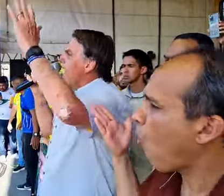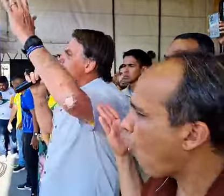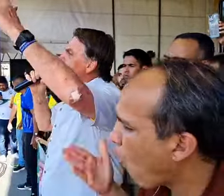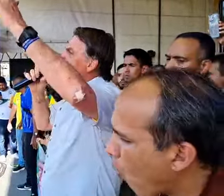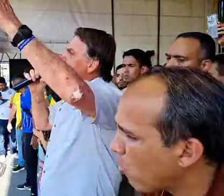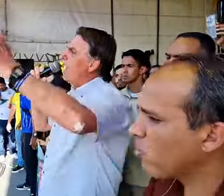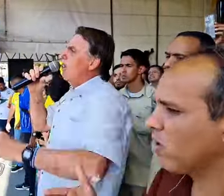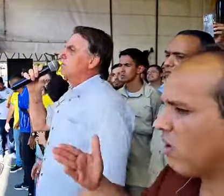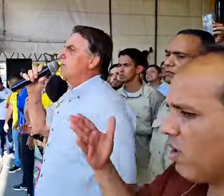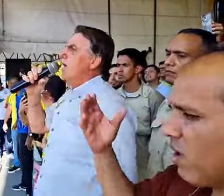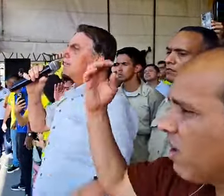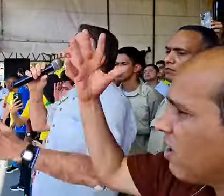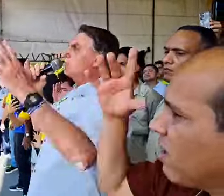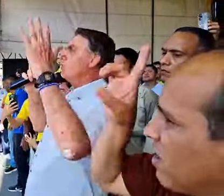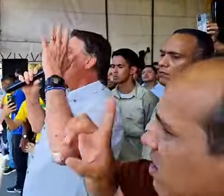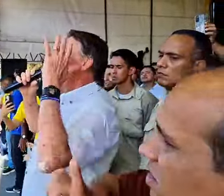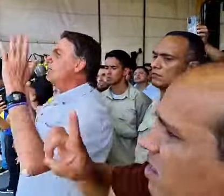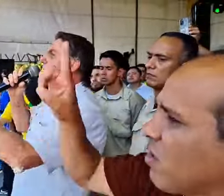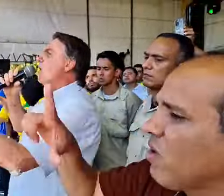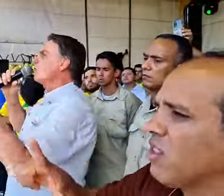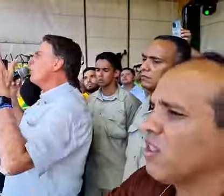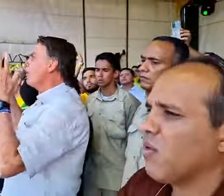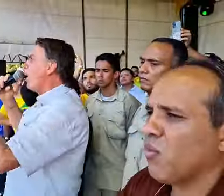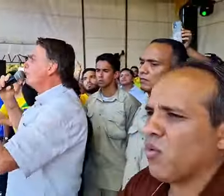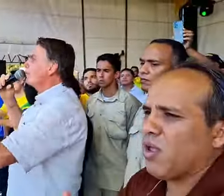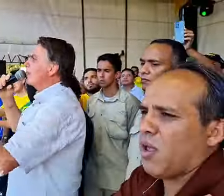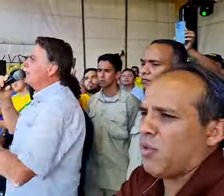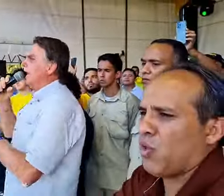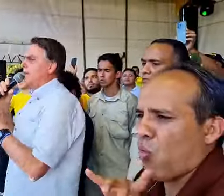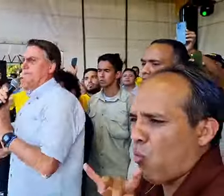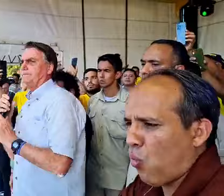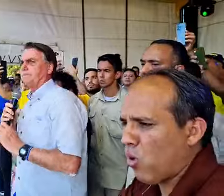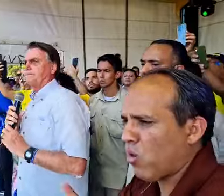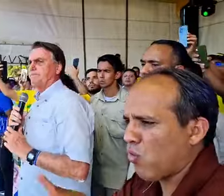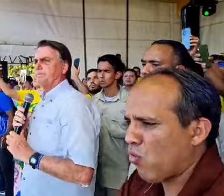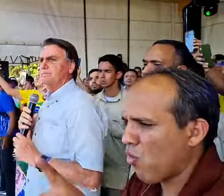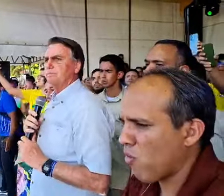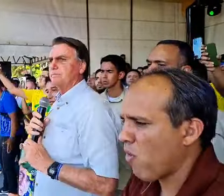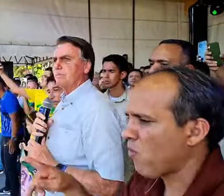com a graça de Deus, temos um capitão com o povo brasileiro.